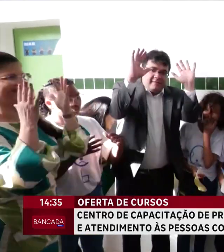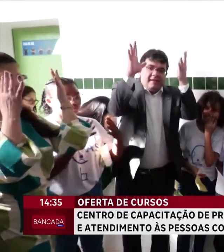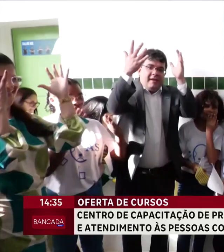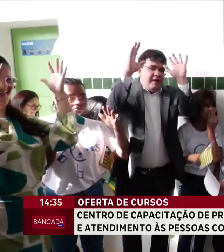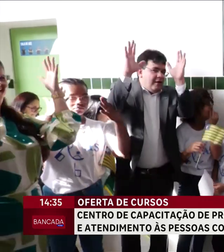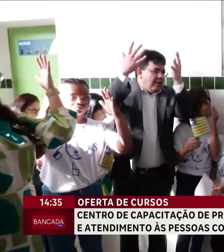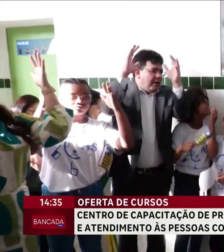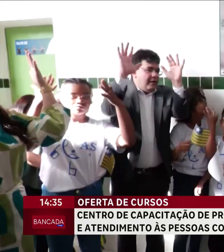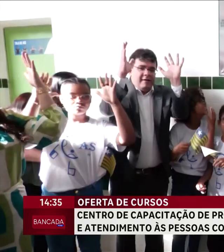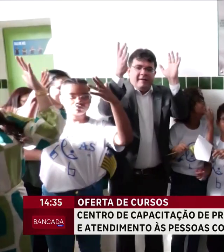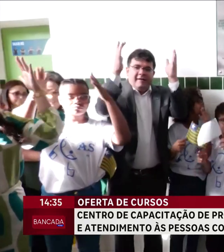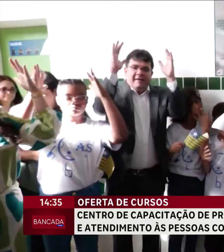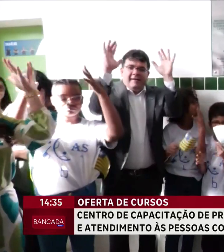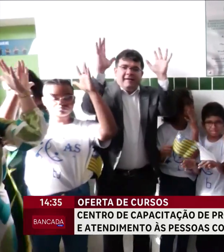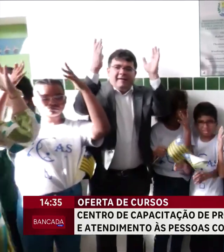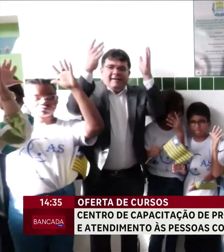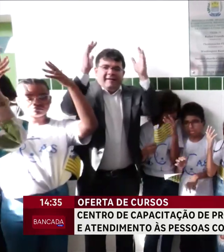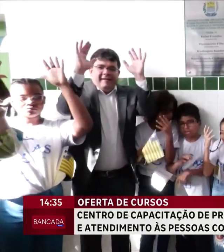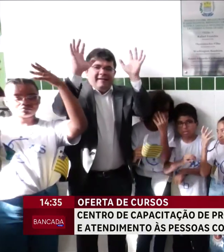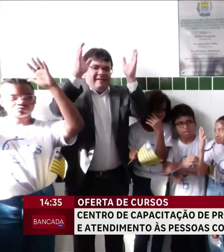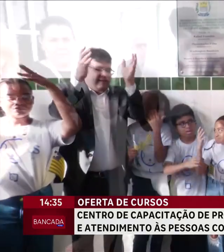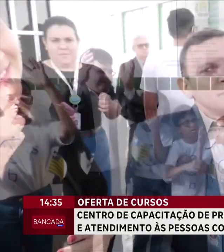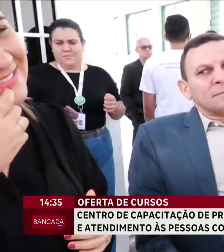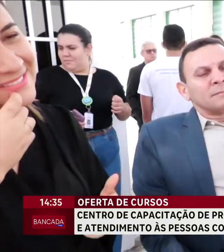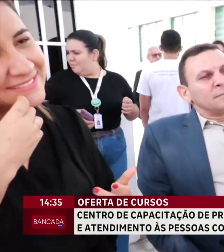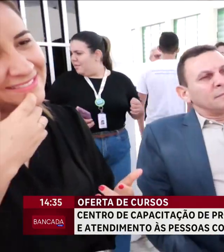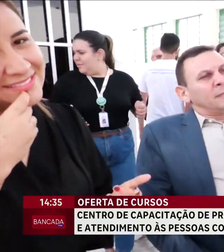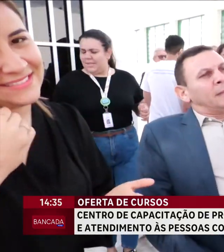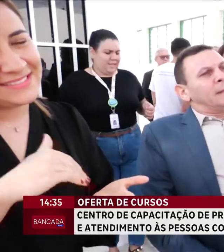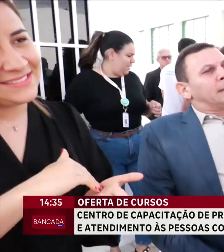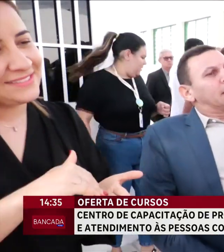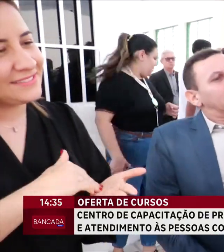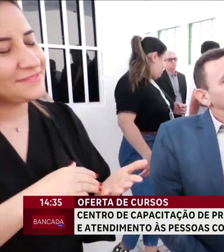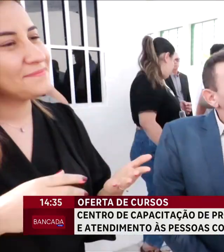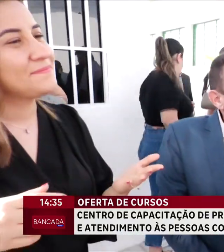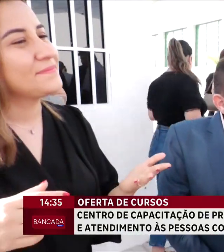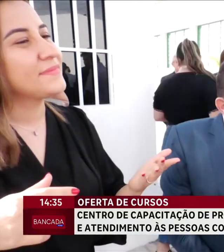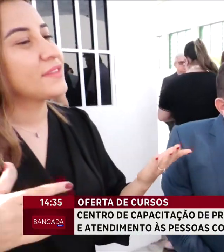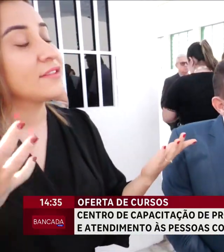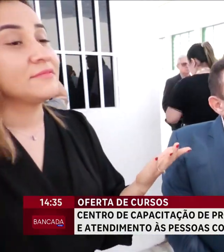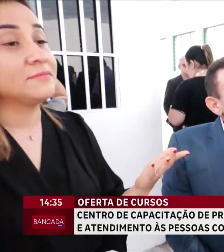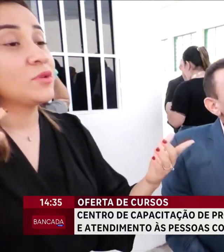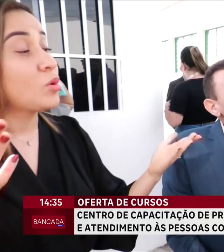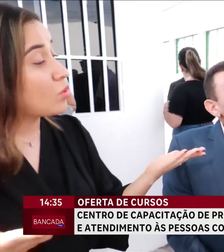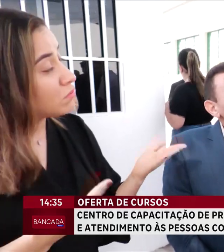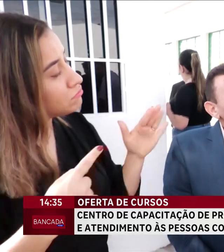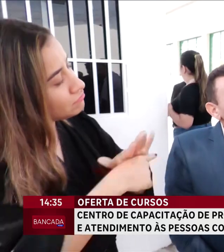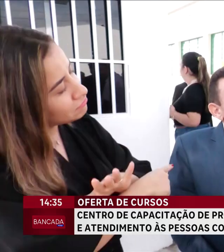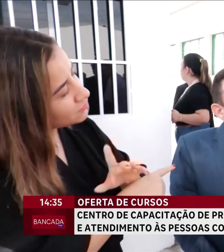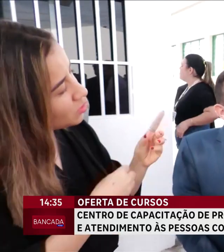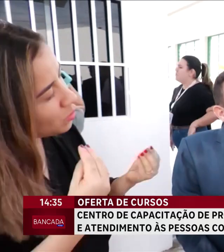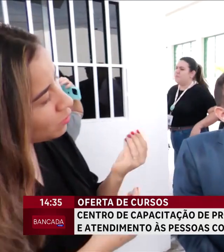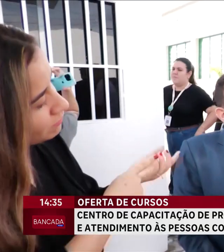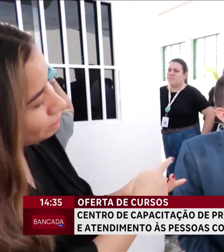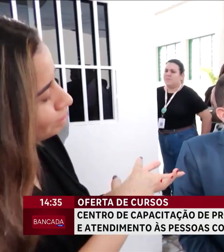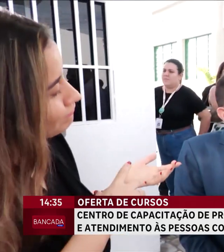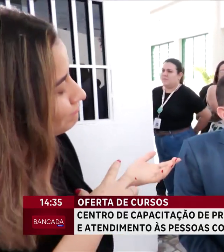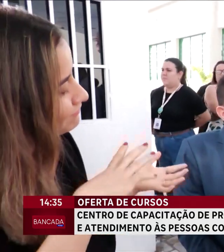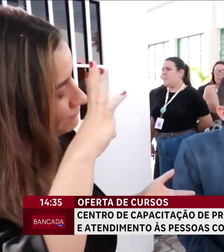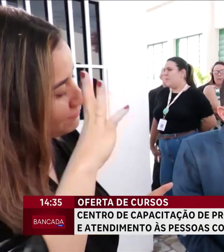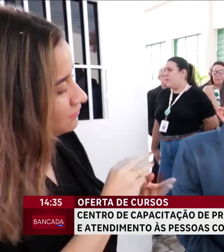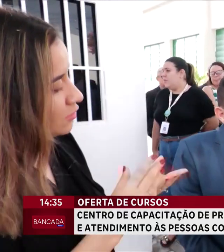Surdez promove, inclusive, o ensino bilíngue. Mauro Eduardo, secretário de Estado para a Inclusão da Pessoa